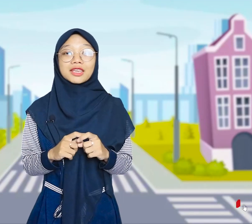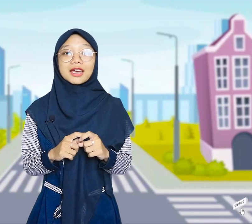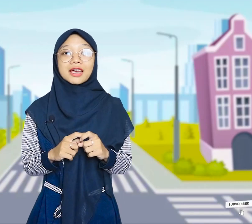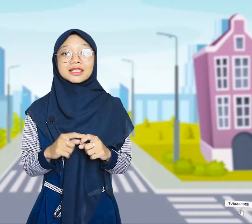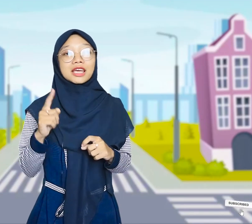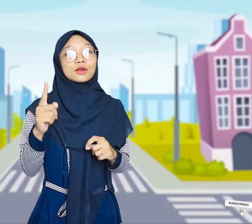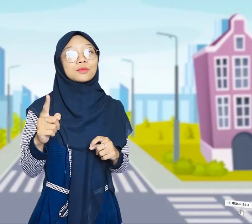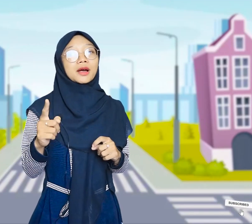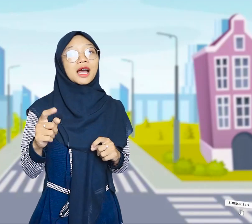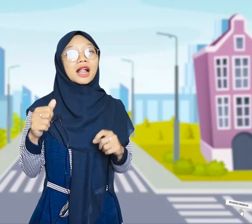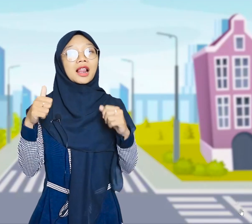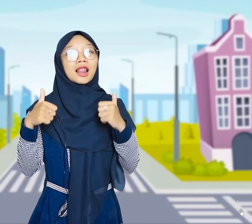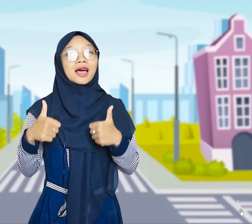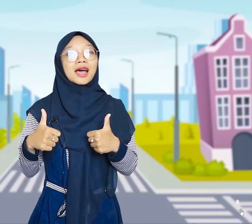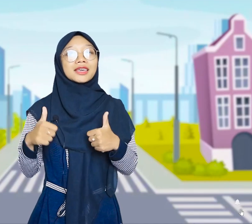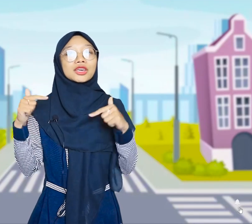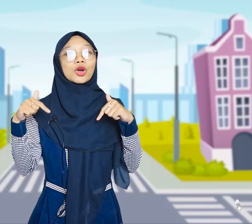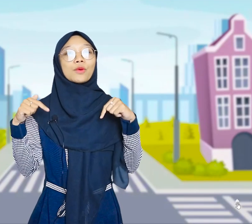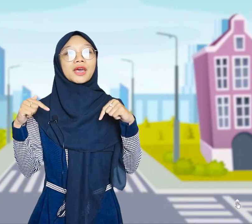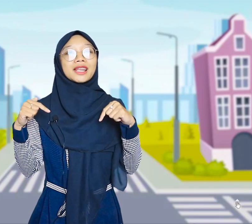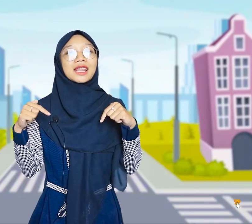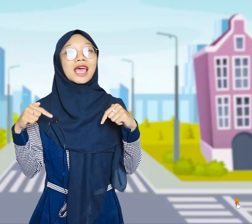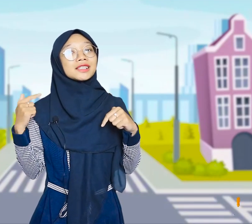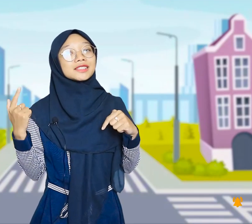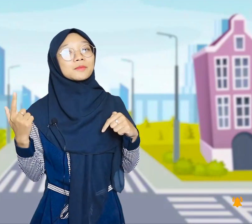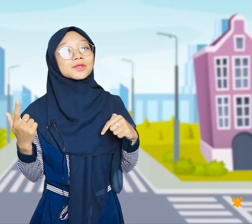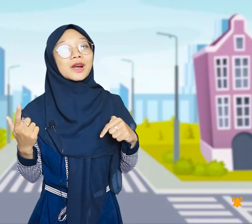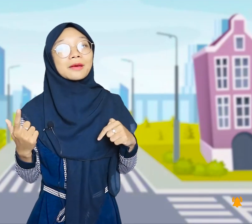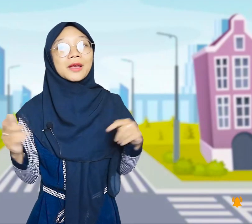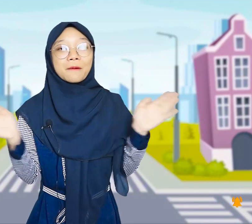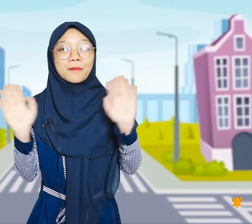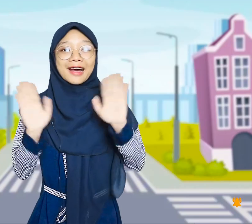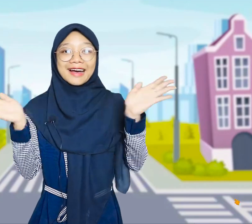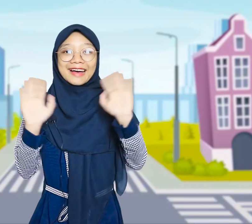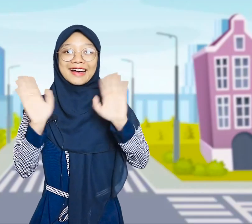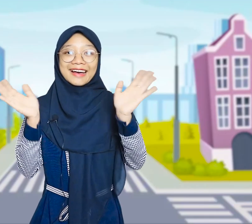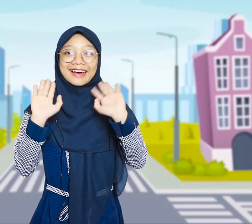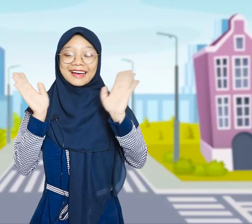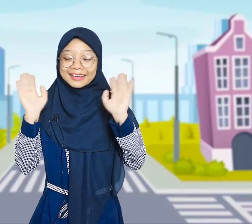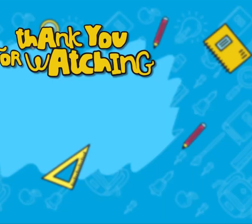selanjutnya. Jangan lupa like, comment, and subscribe. Bye!